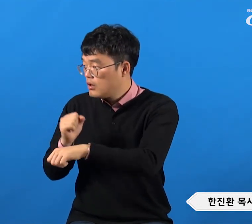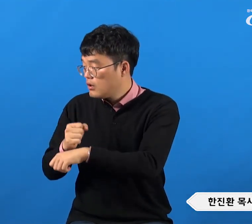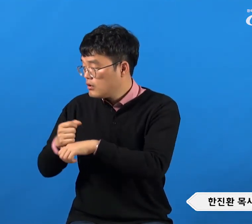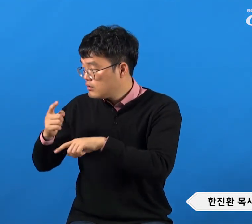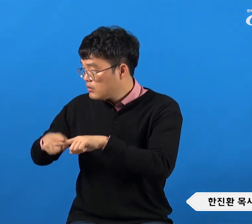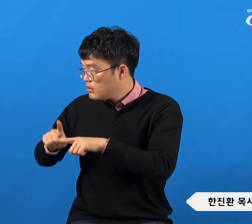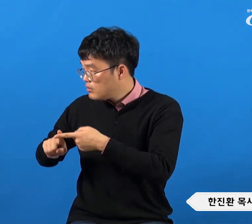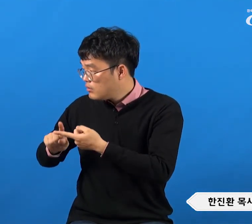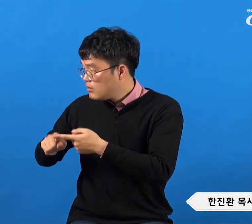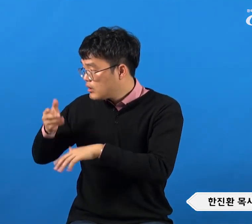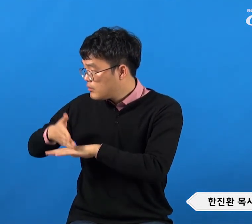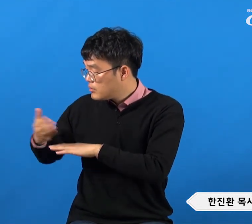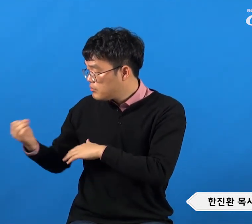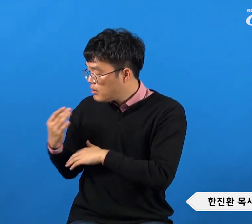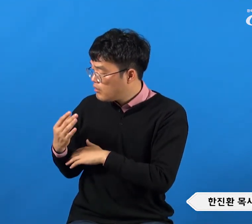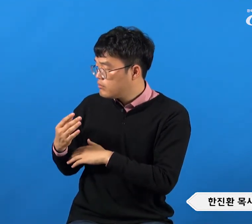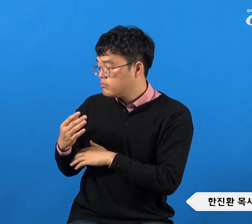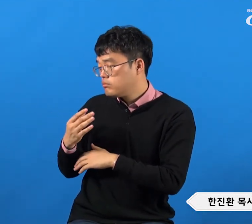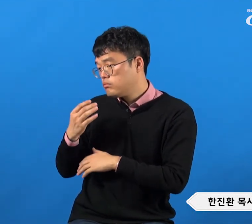있습니까?